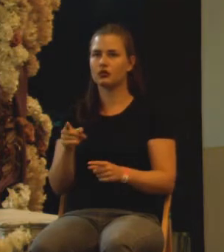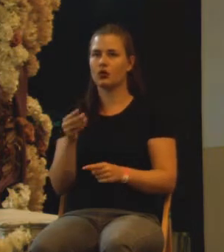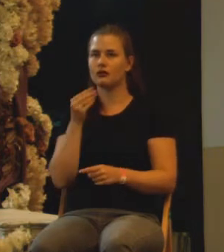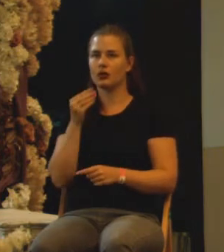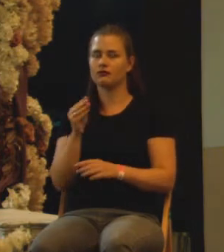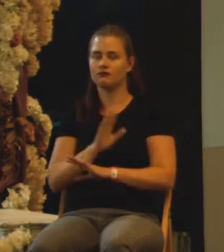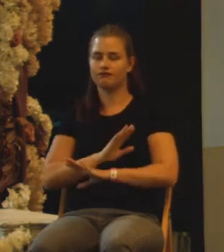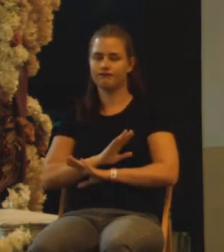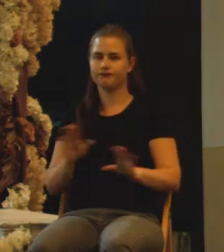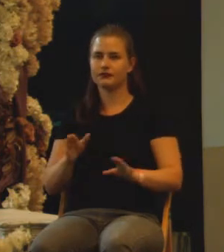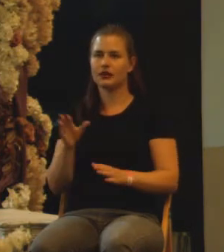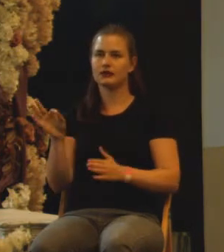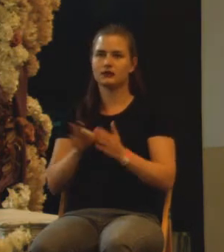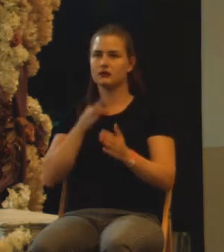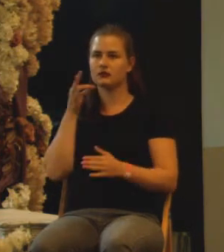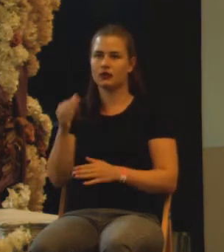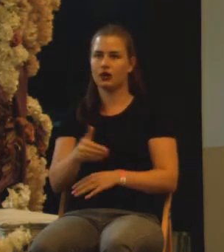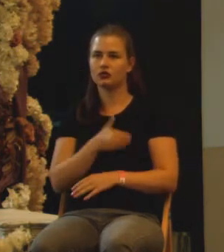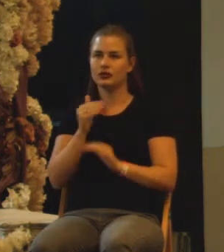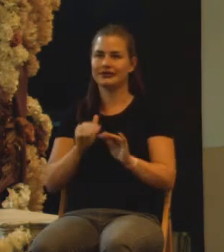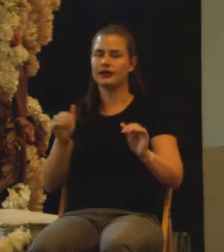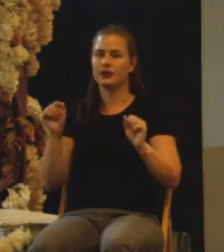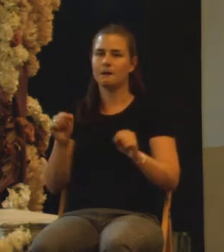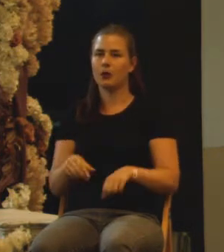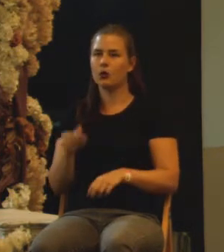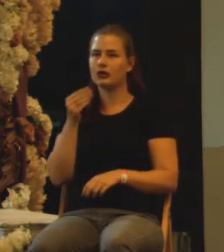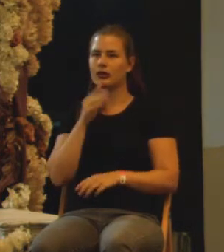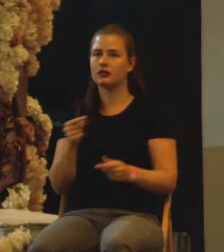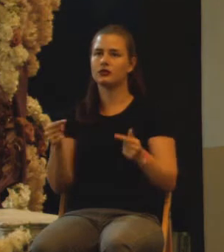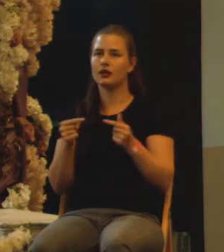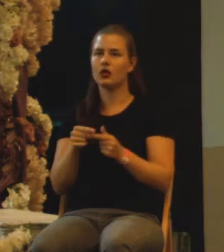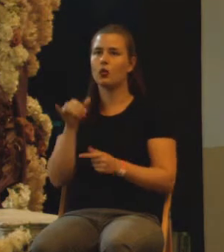хочу сразу сказать, что дети могут что-то не есть конкретно у вас.